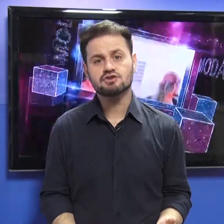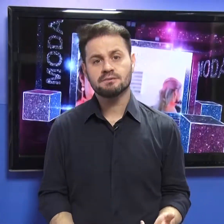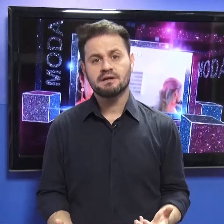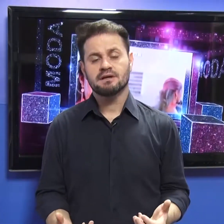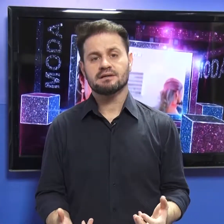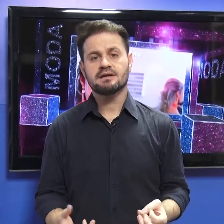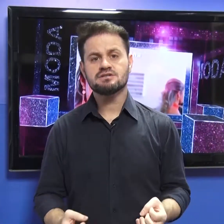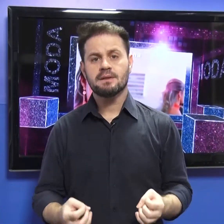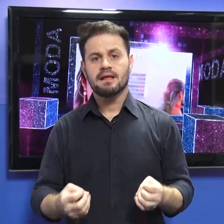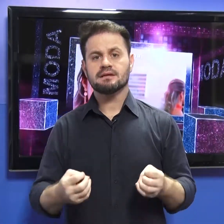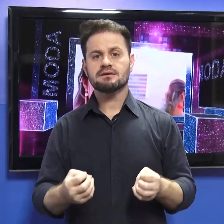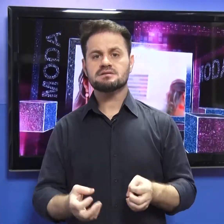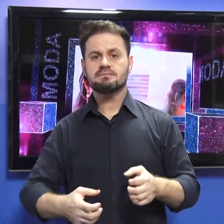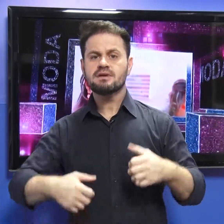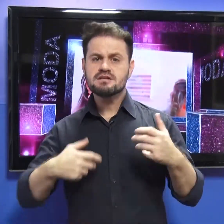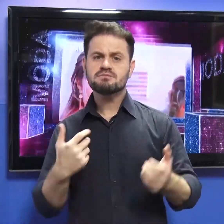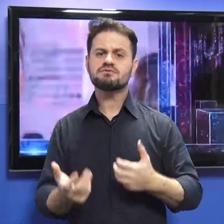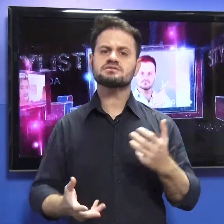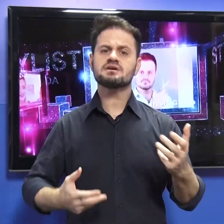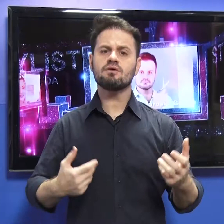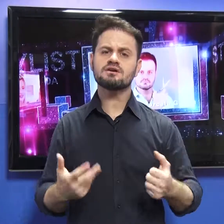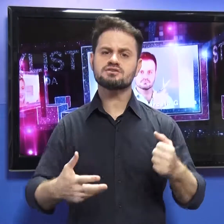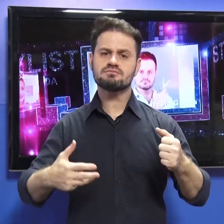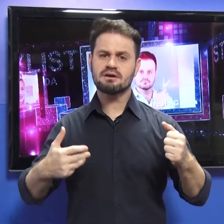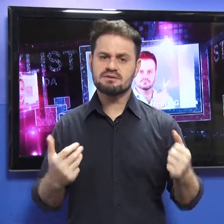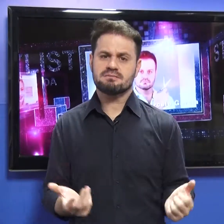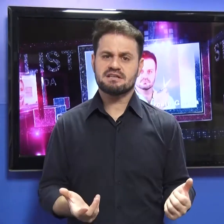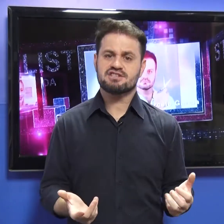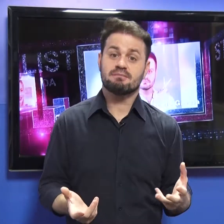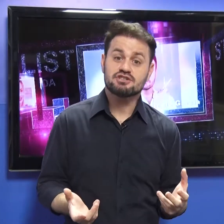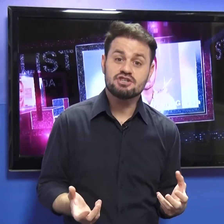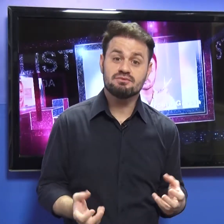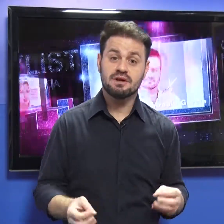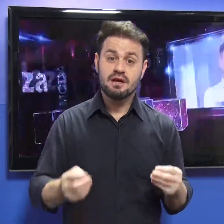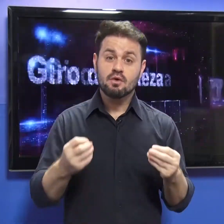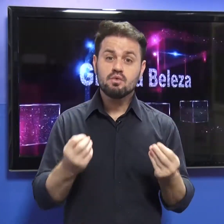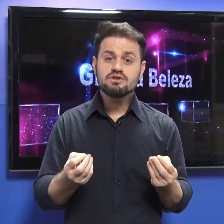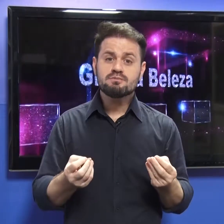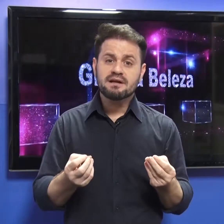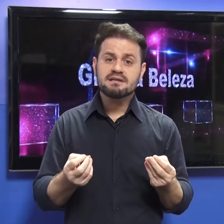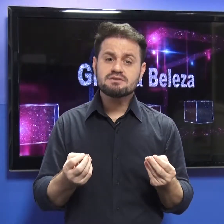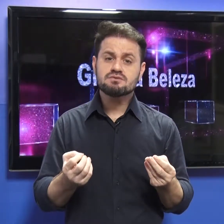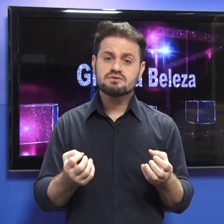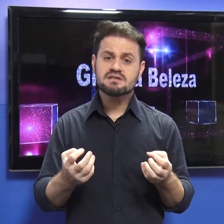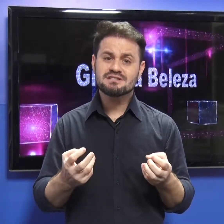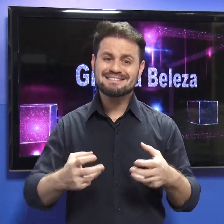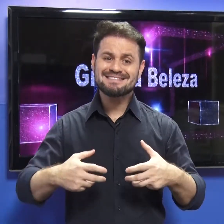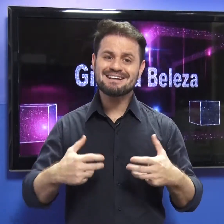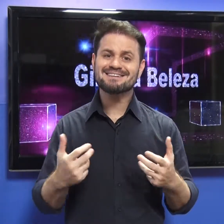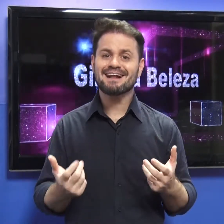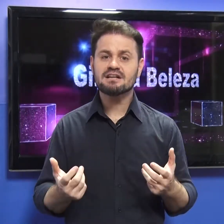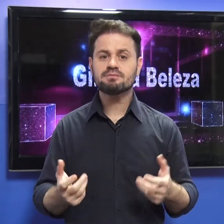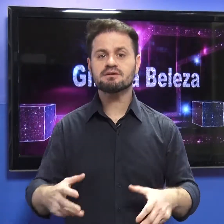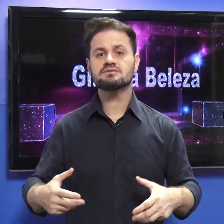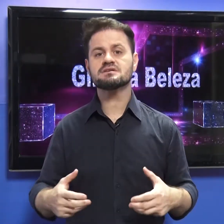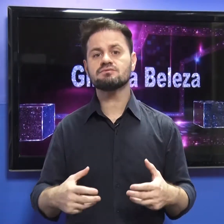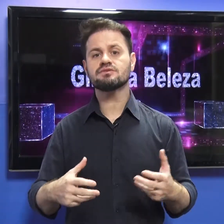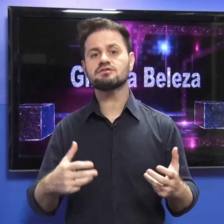entendi então assim mesmo que você goste de uma coisa mais chamativa cuide para que isso não seja exagerado porque você não vire uma